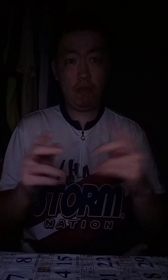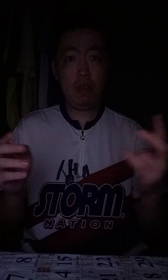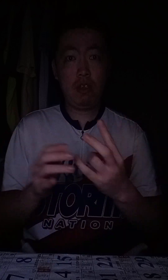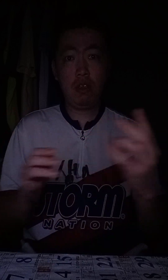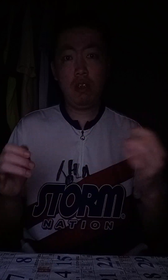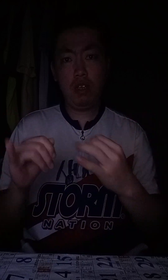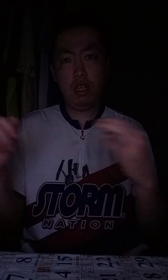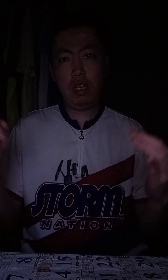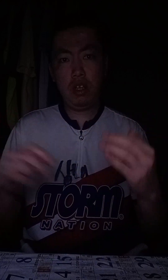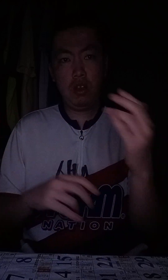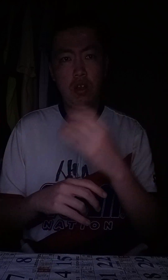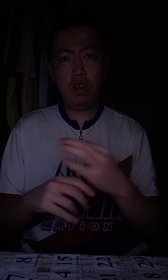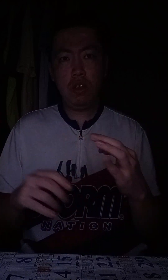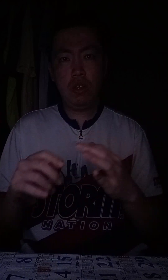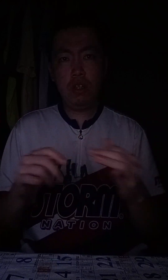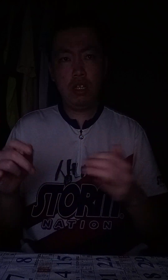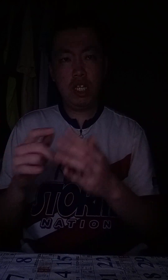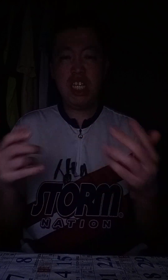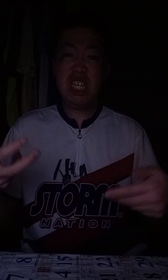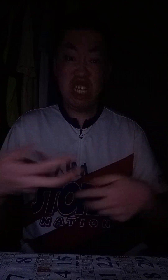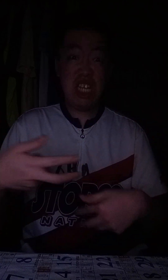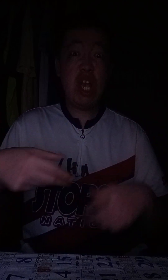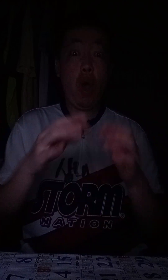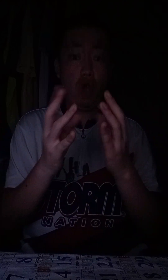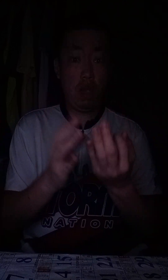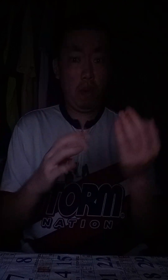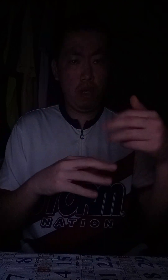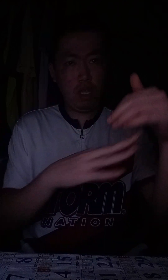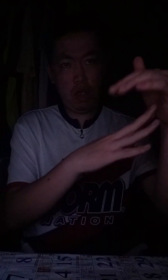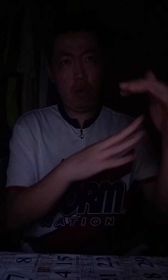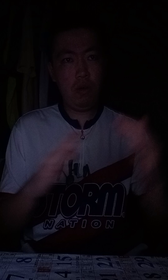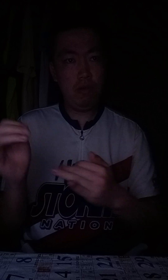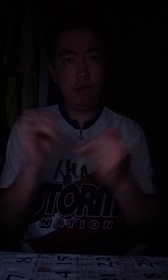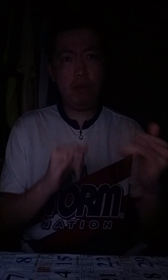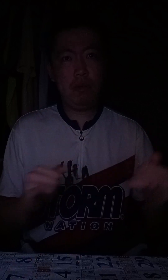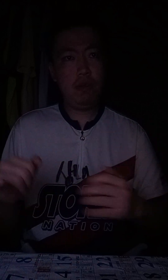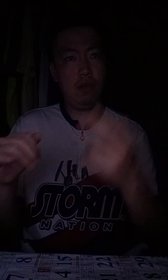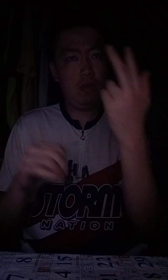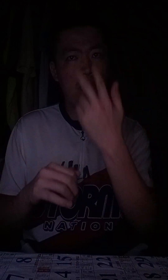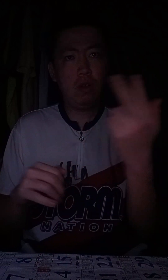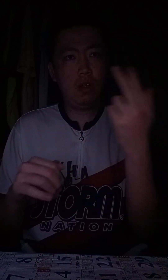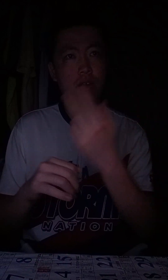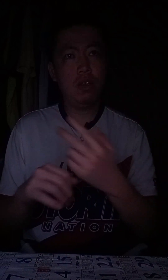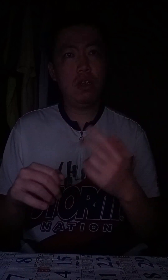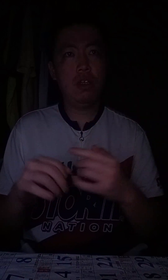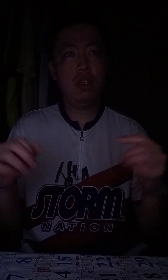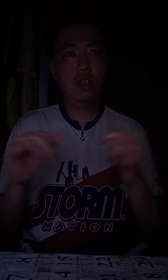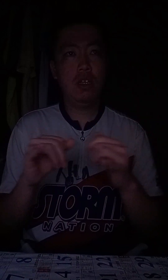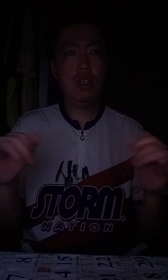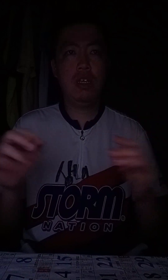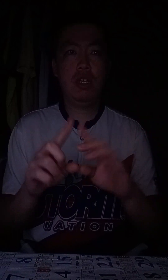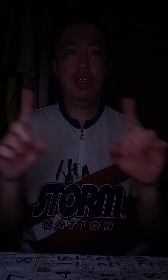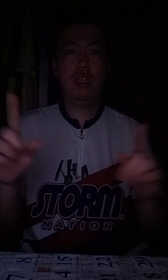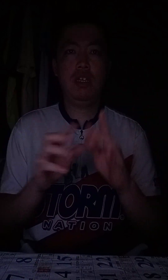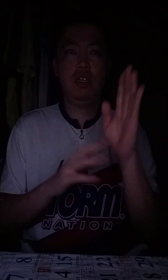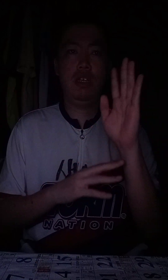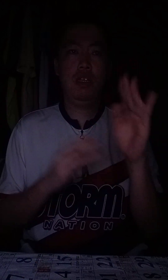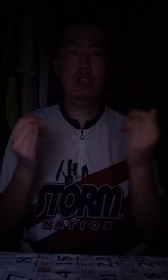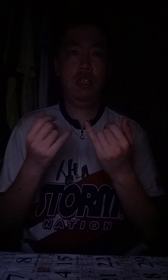민간업체로부터 기부받은 것으로 이 전기버스에 방문객을 태워 경포 일대를 돌아보는 체험 프로그램을 운영했습니다. 매년